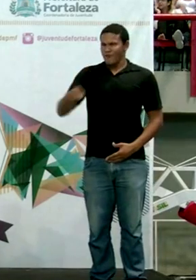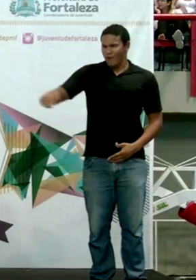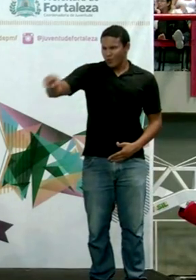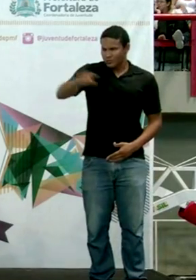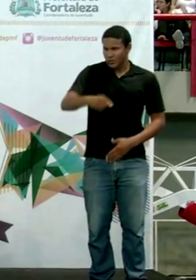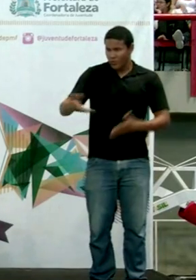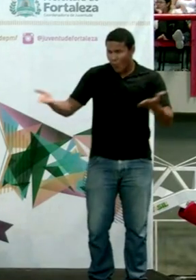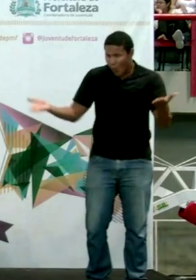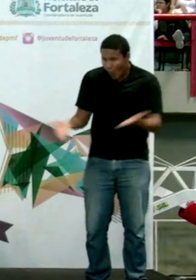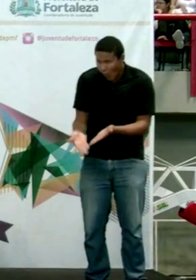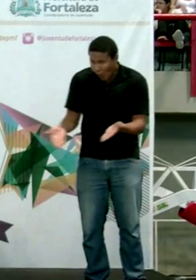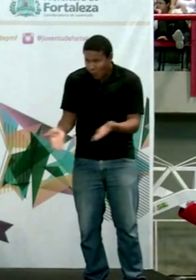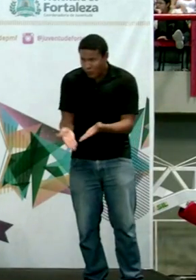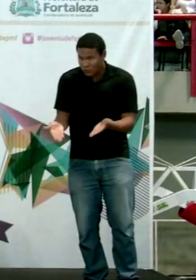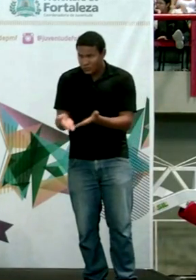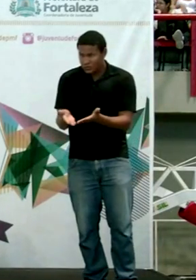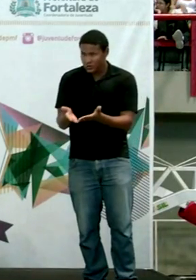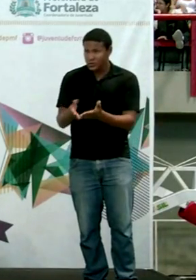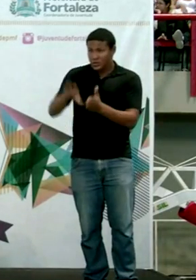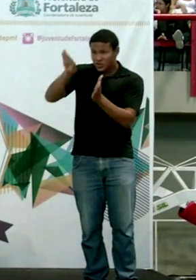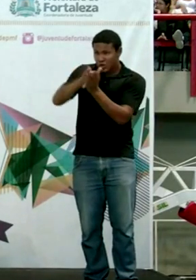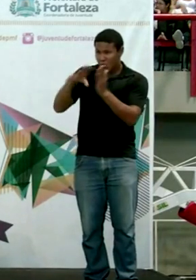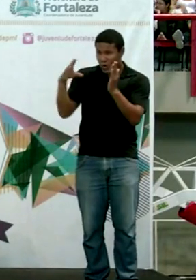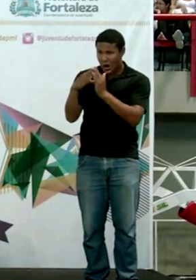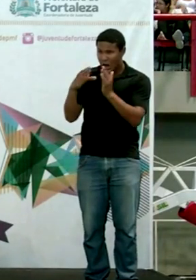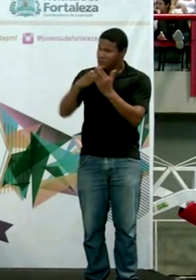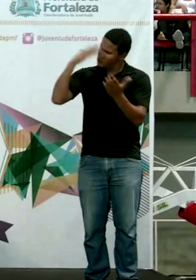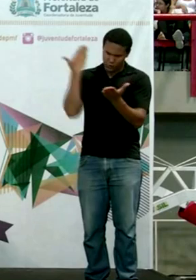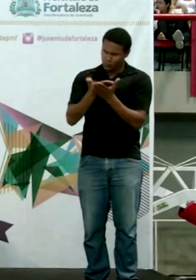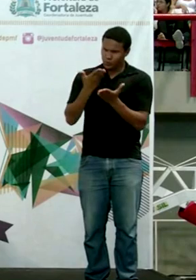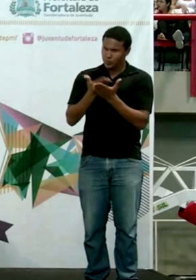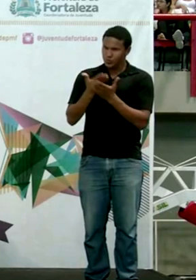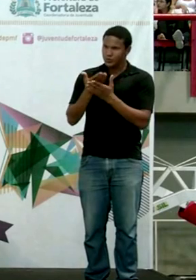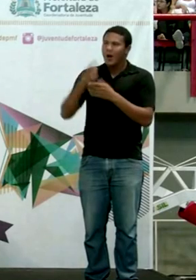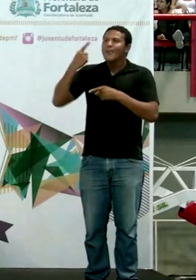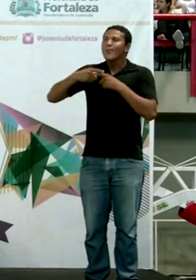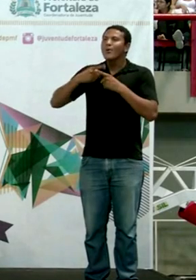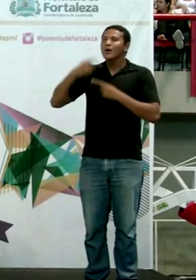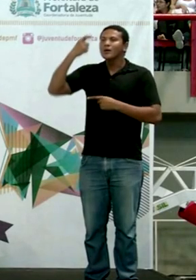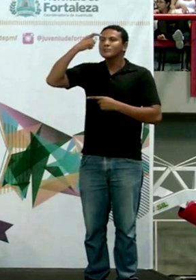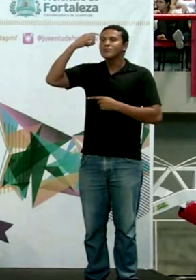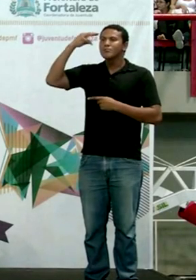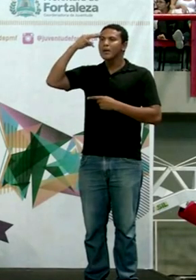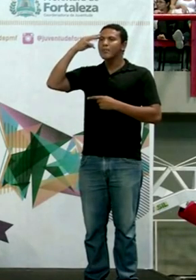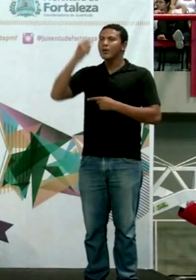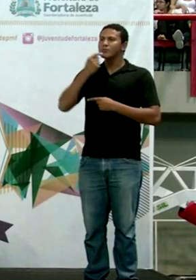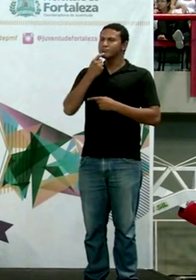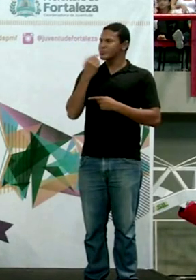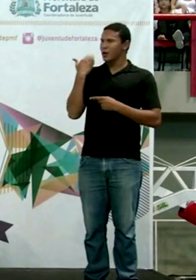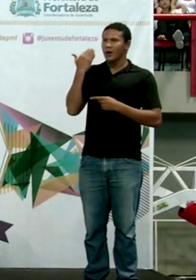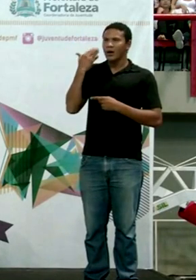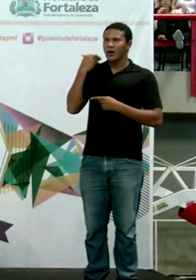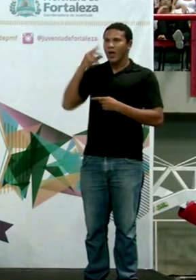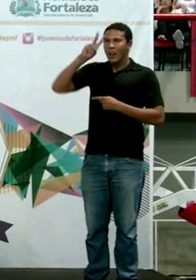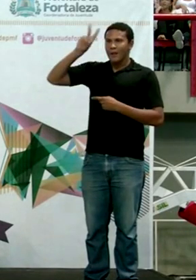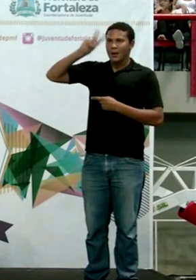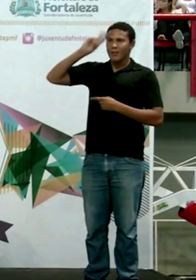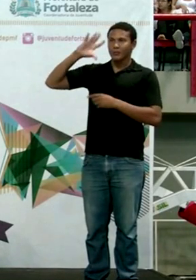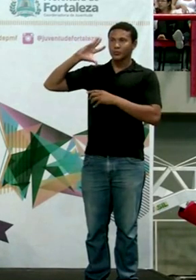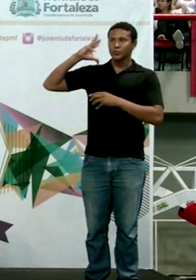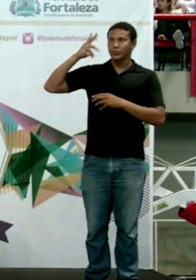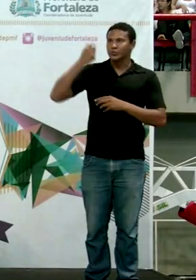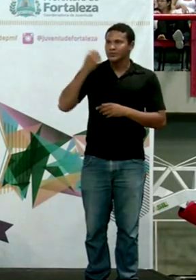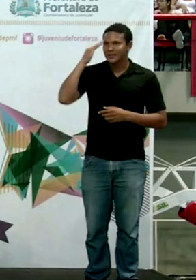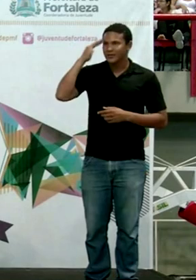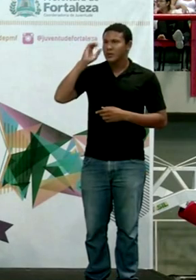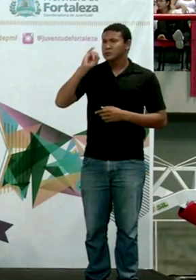Alexandre, seja no mesmo dia. Se não puder, no dia seguinte. Mas passou na